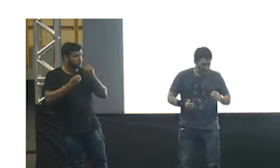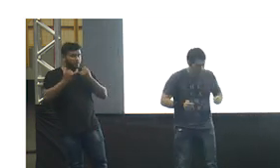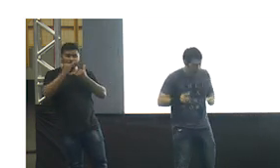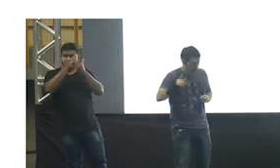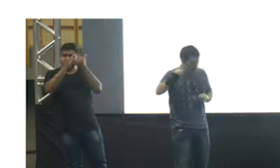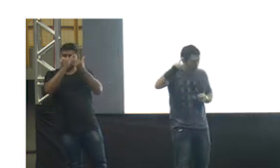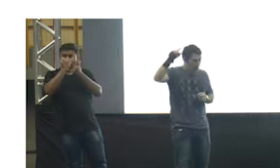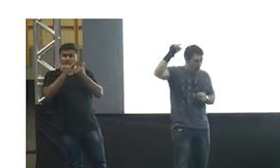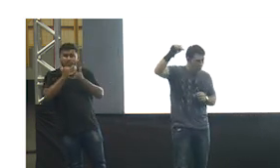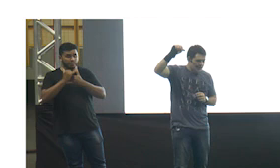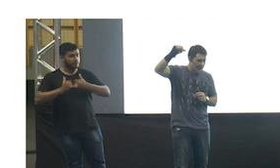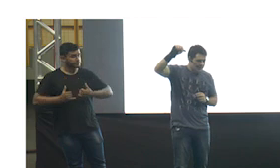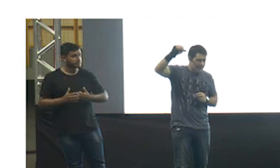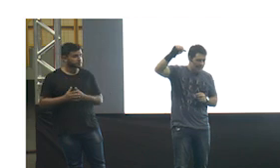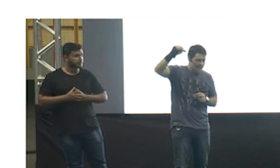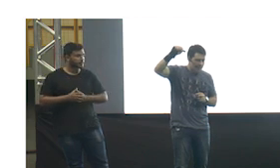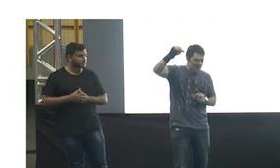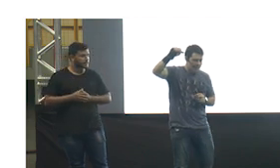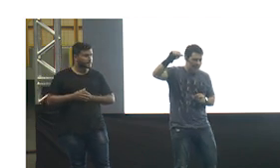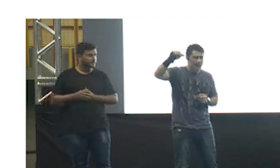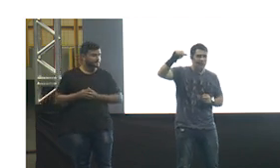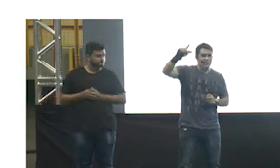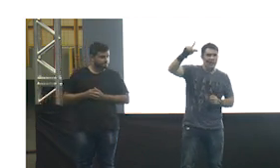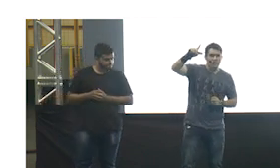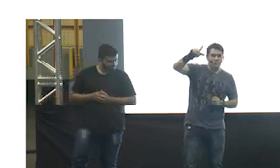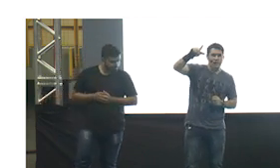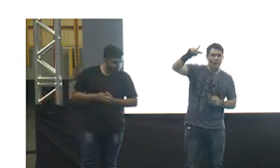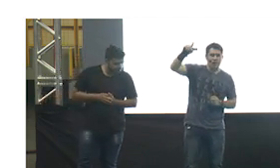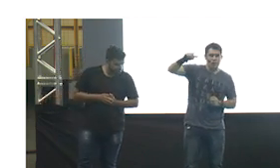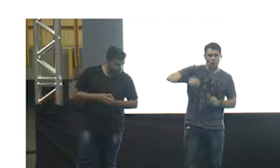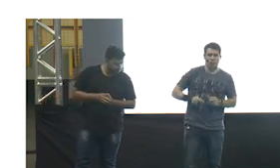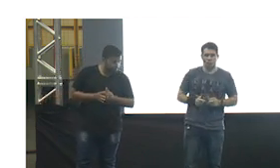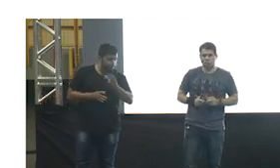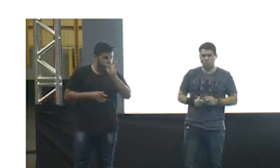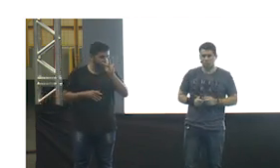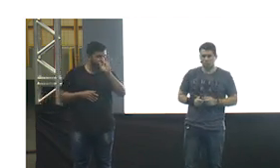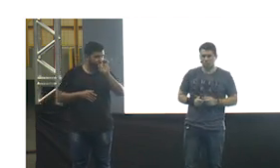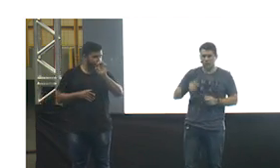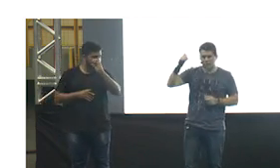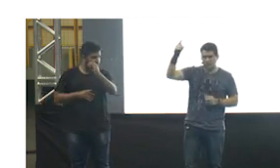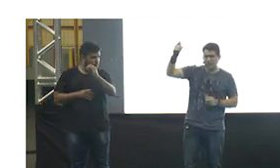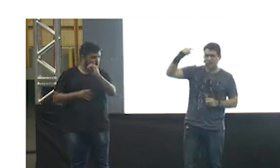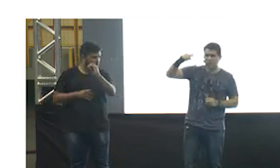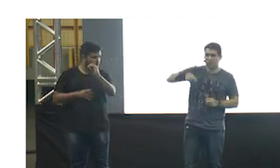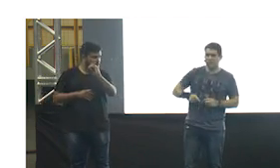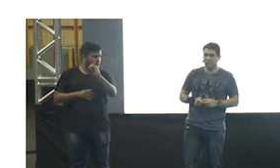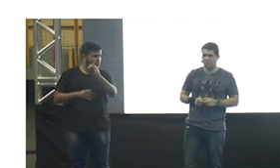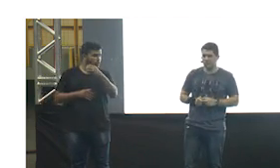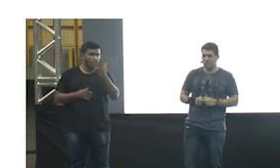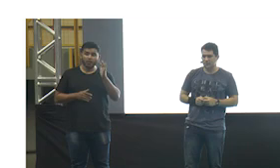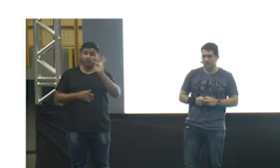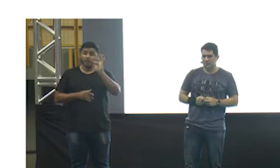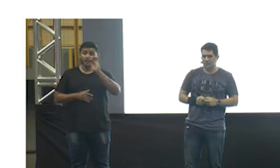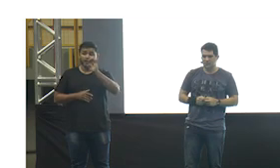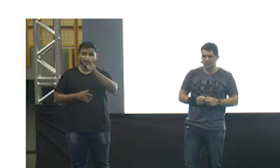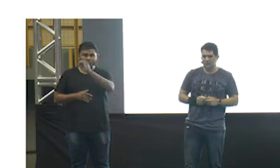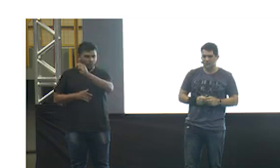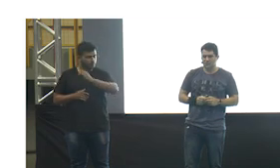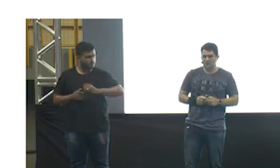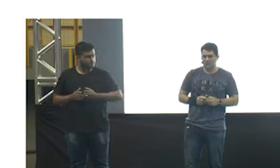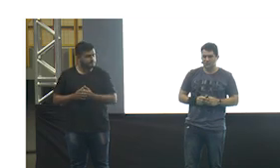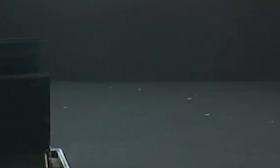quem. Qual a única reação química que tem FeO? A primeira, a segunda ou a terceira?